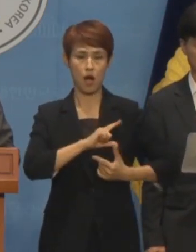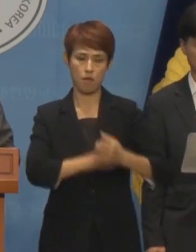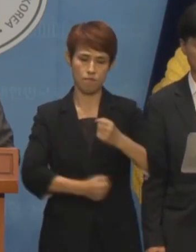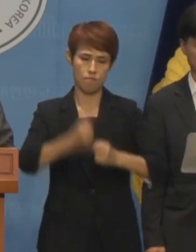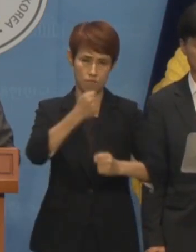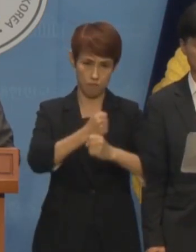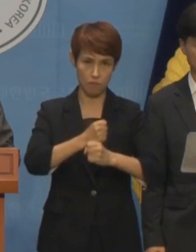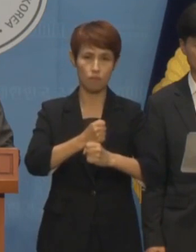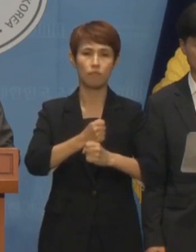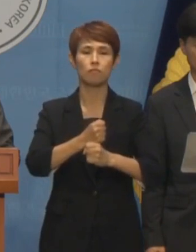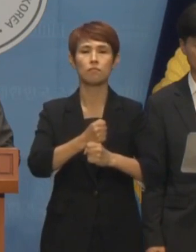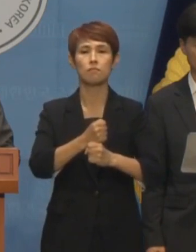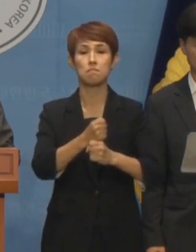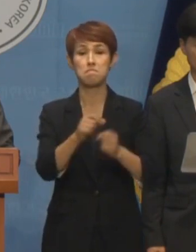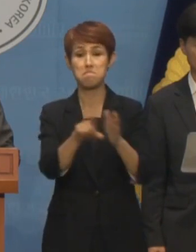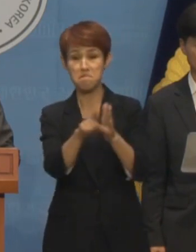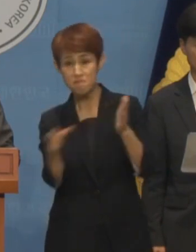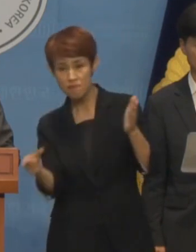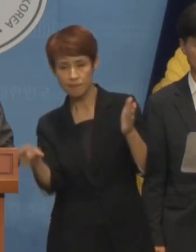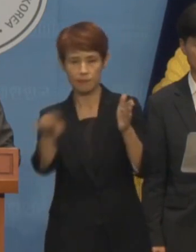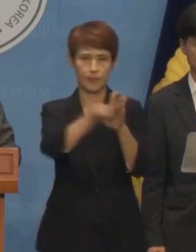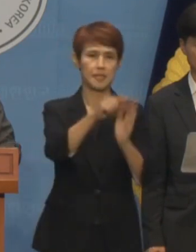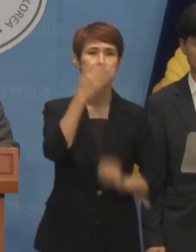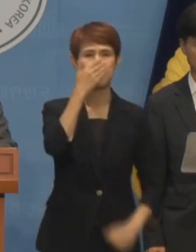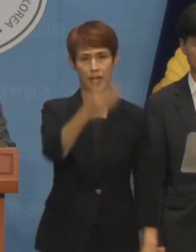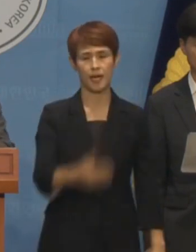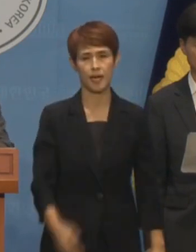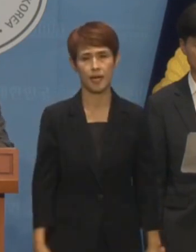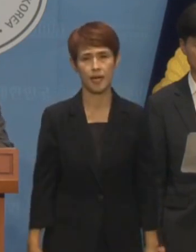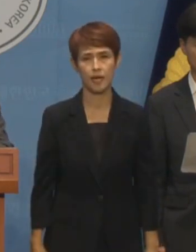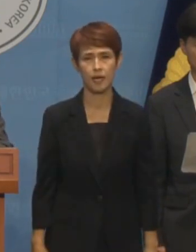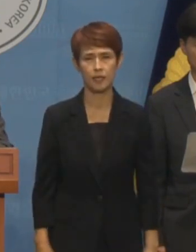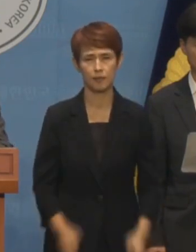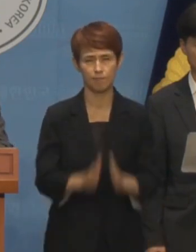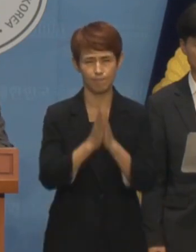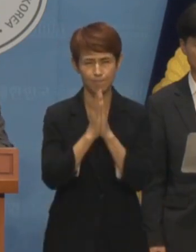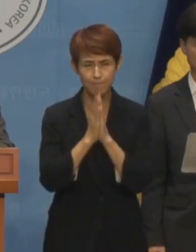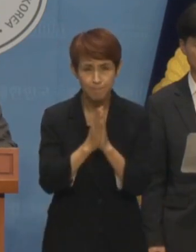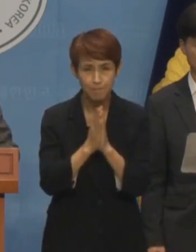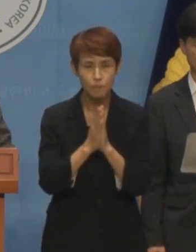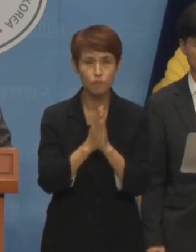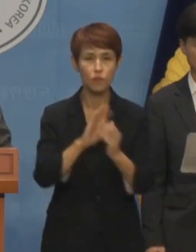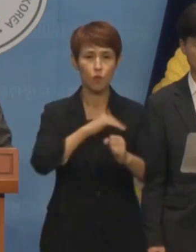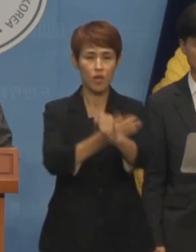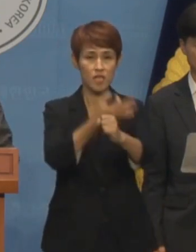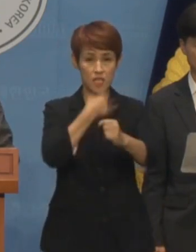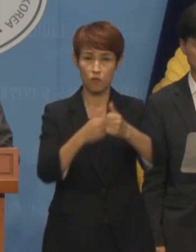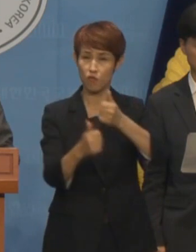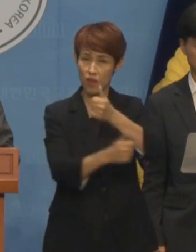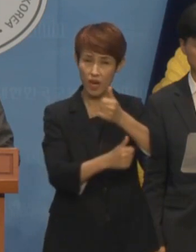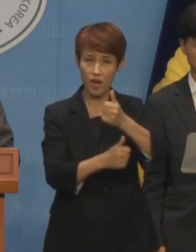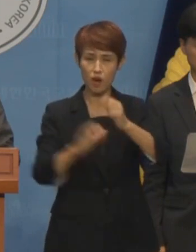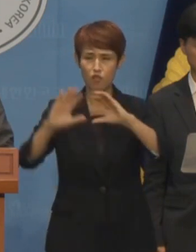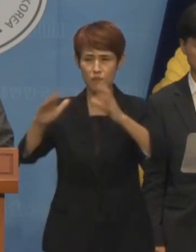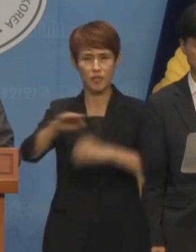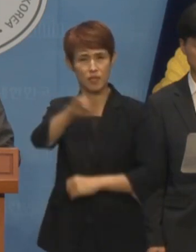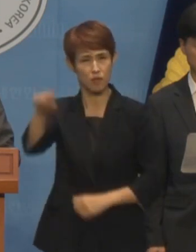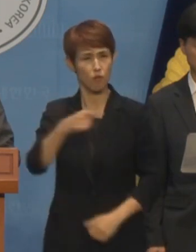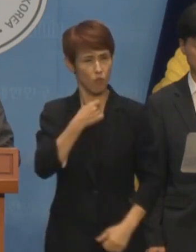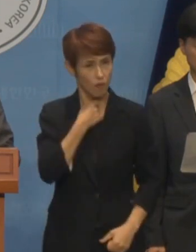국민으로부터 잃은 신뢰를 회복할 수 있습니다. 부디 권익위가 국민이